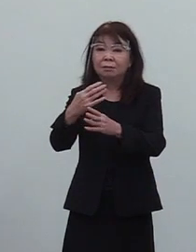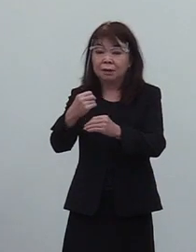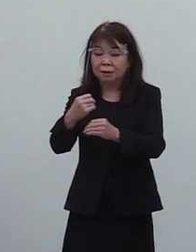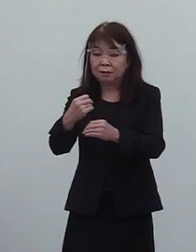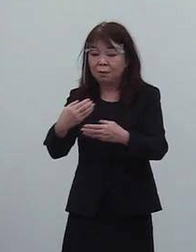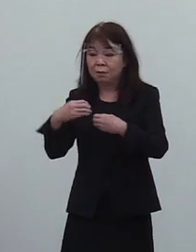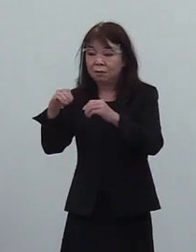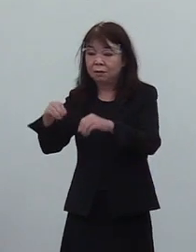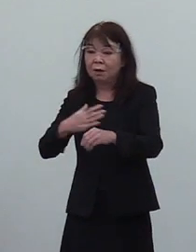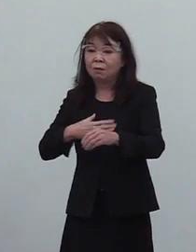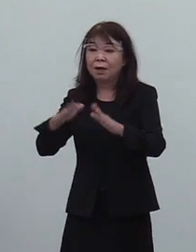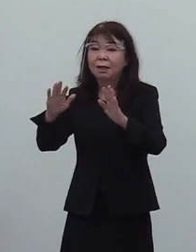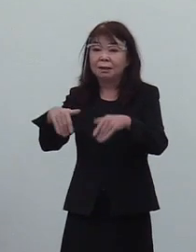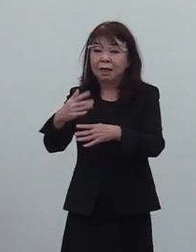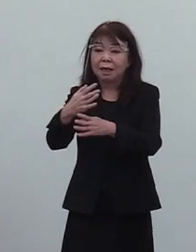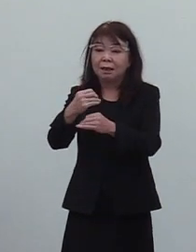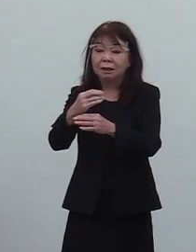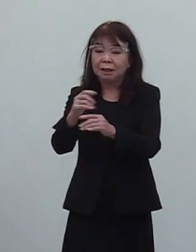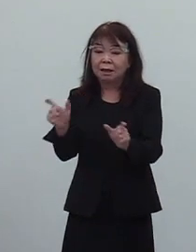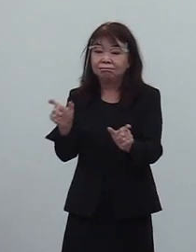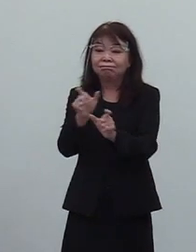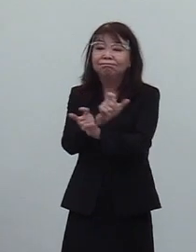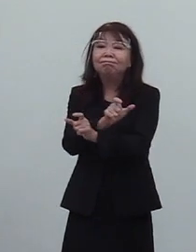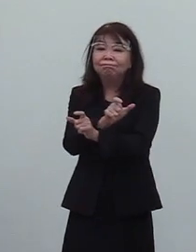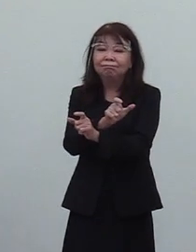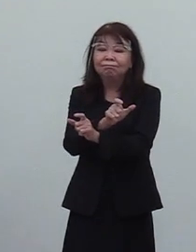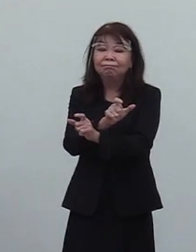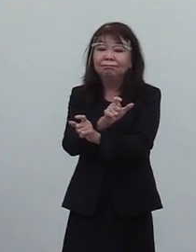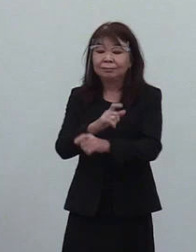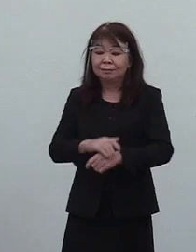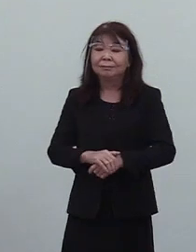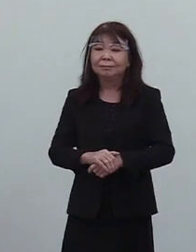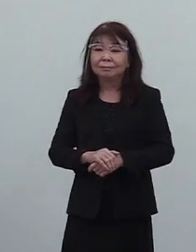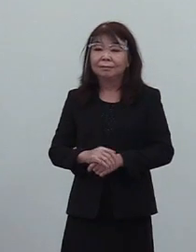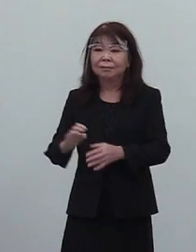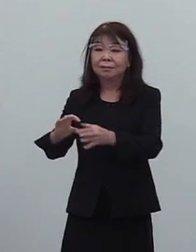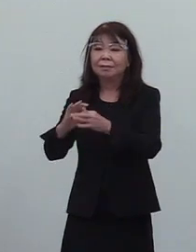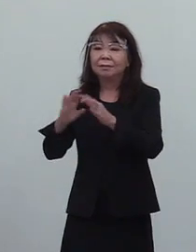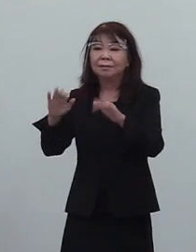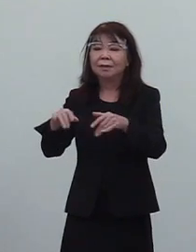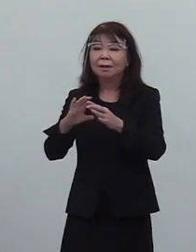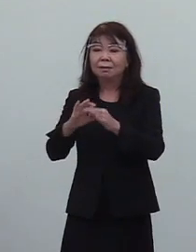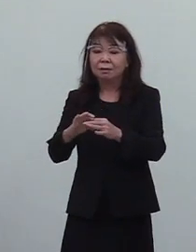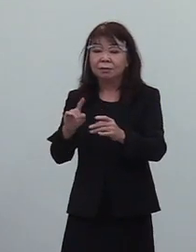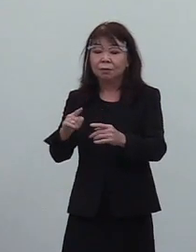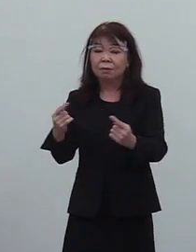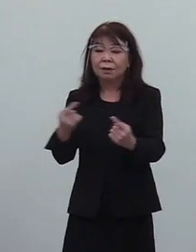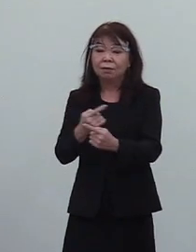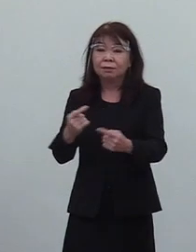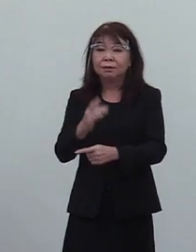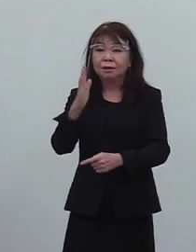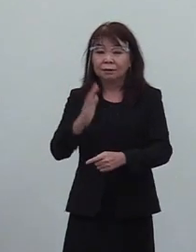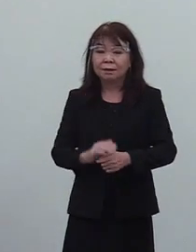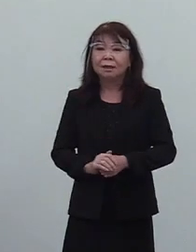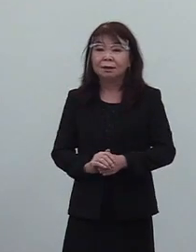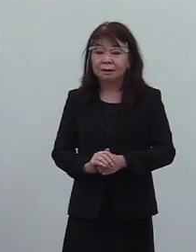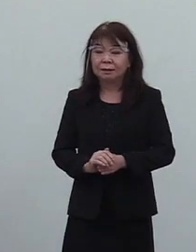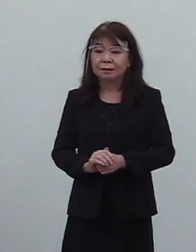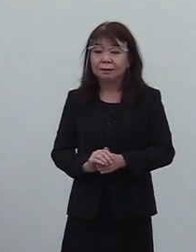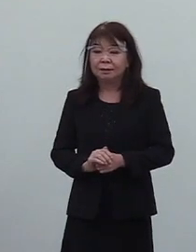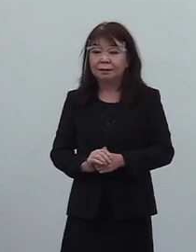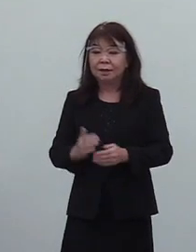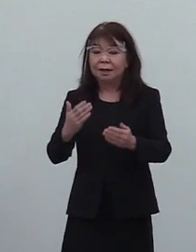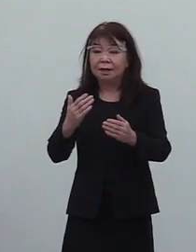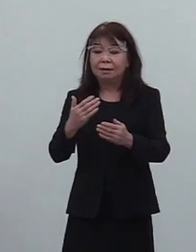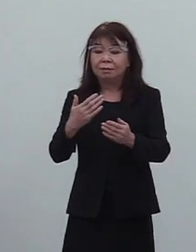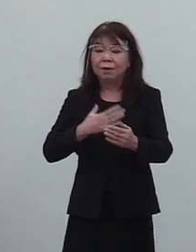明日が逆になっておるということを先ほど事務方から連絡がありましたので、そこだけ直させてください。判